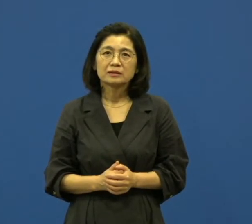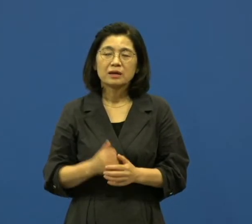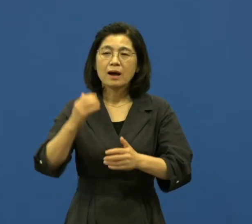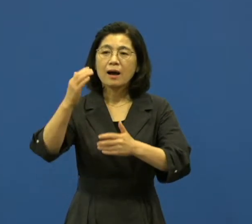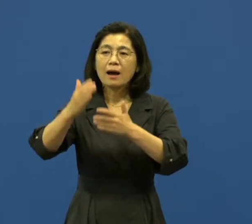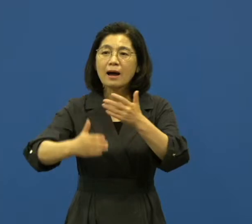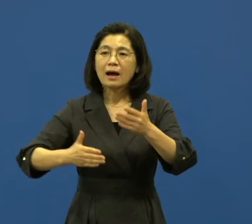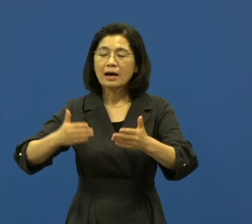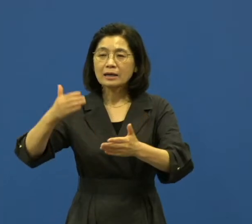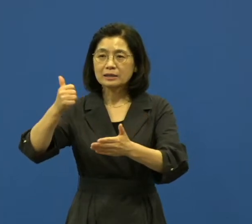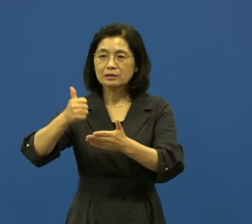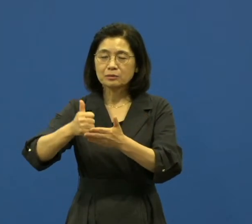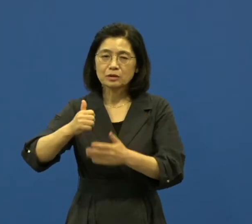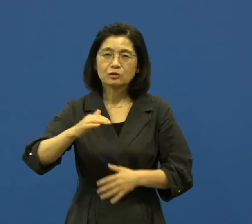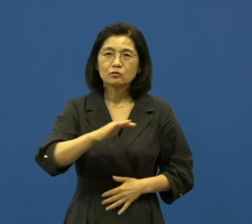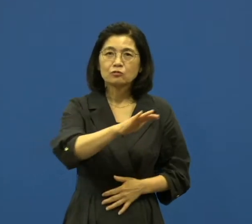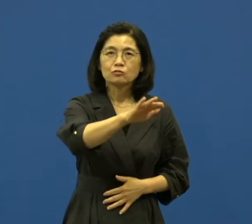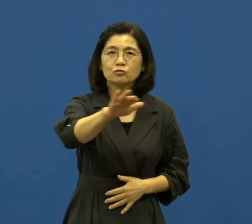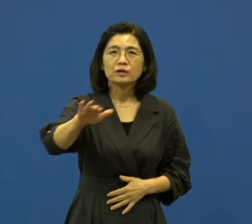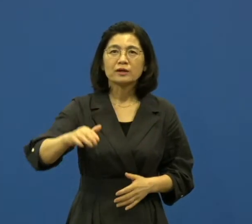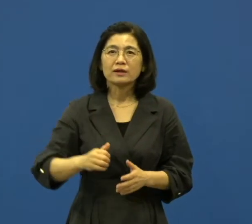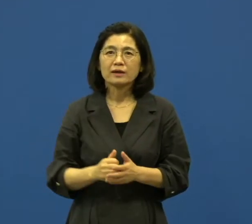하나님이 우리에게 그렇게 하신 거예요.